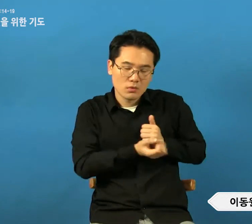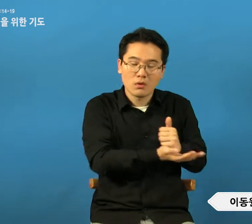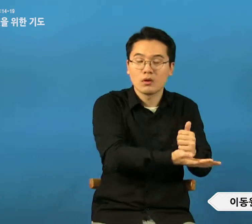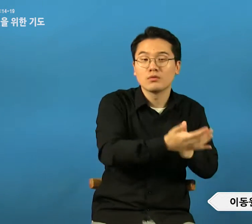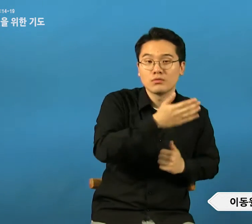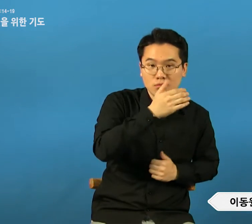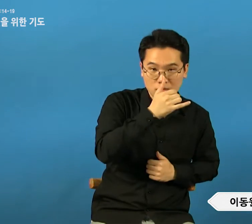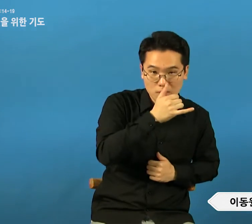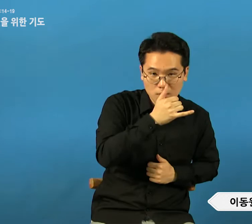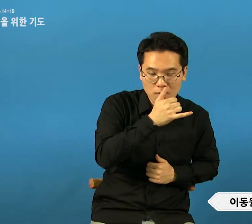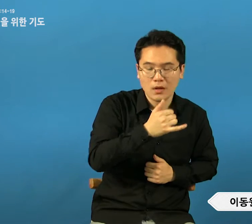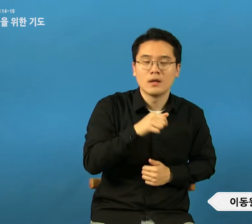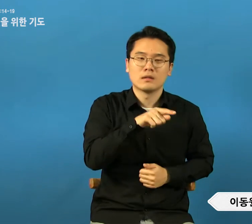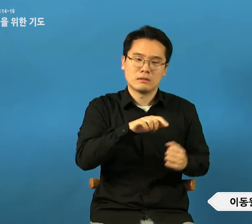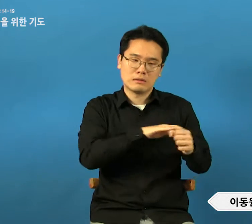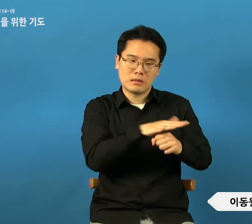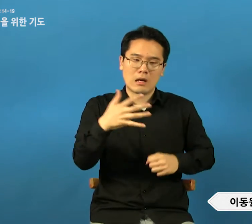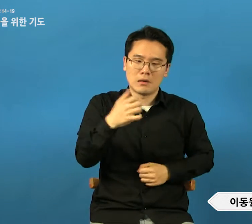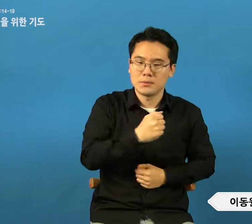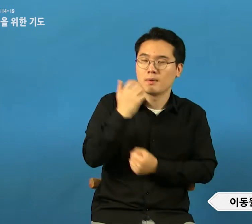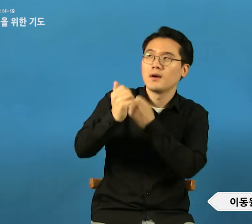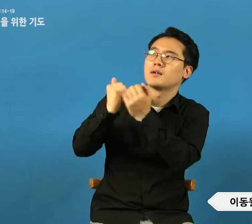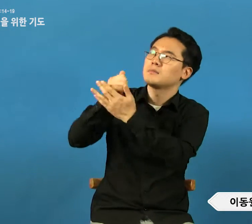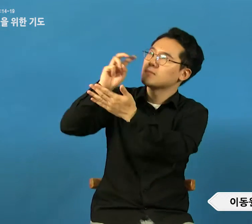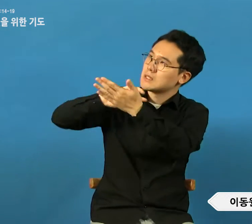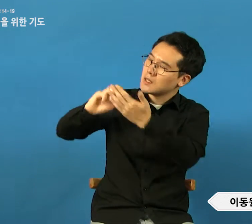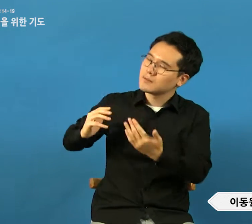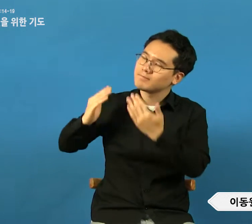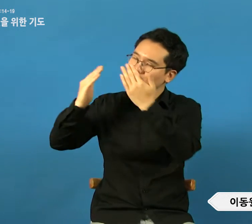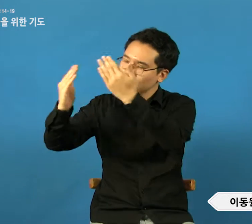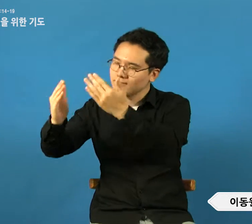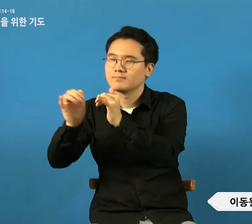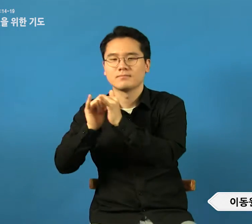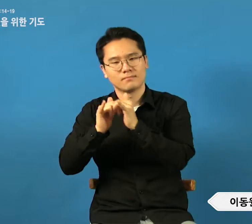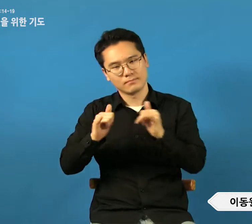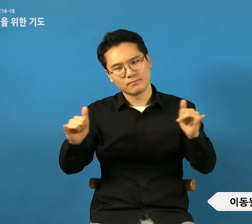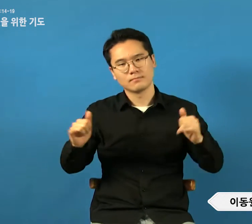있고, 이 사랑으로 하나님을 찬양할 수 있는 사람.